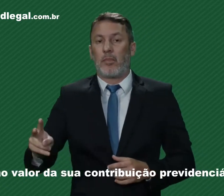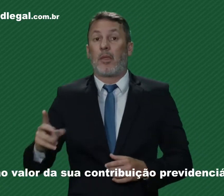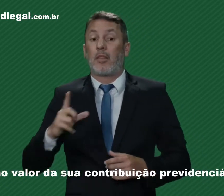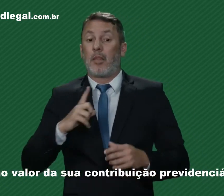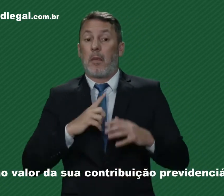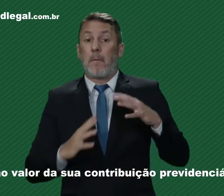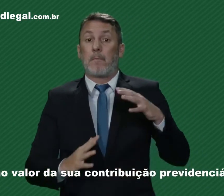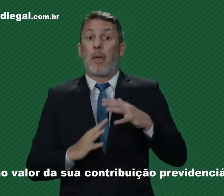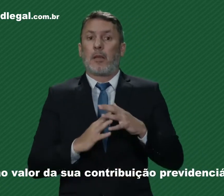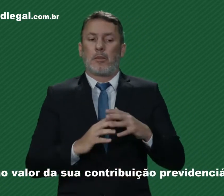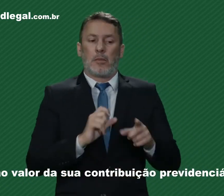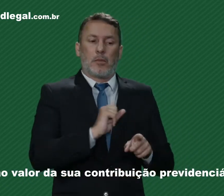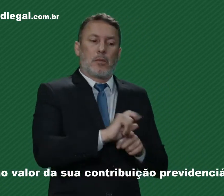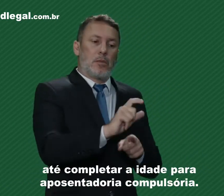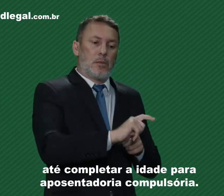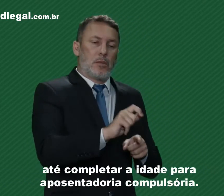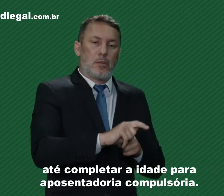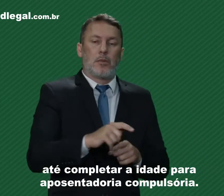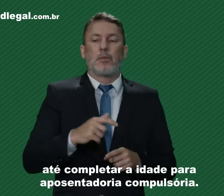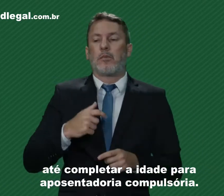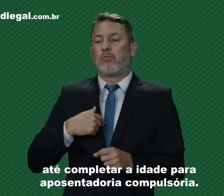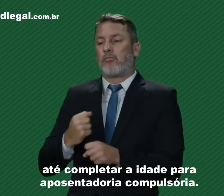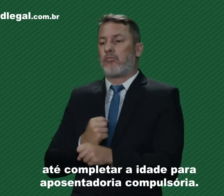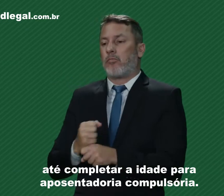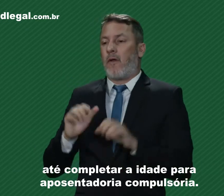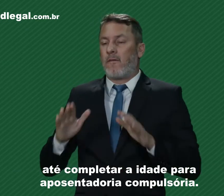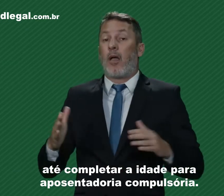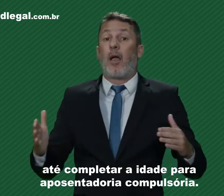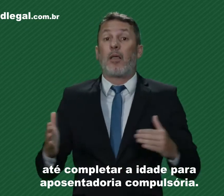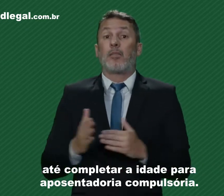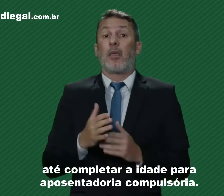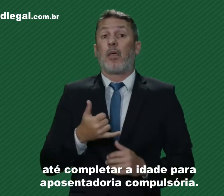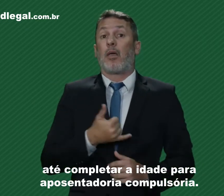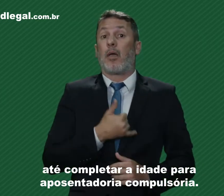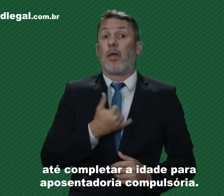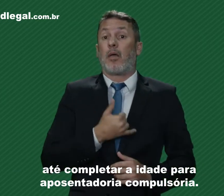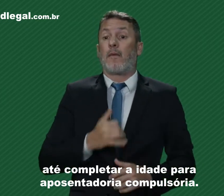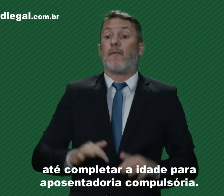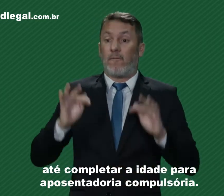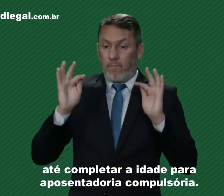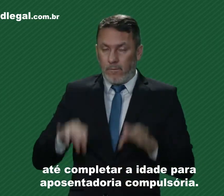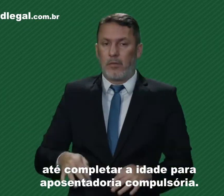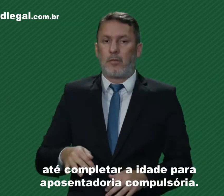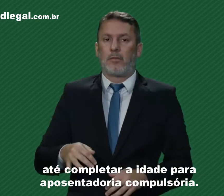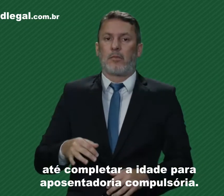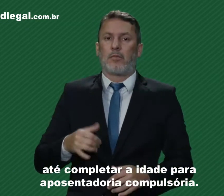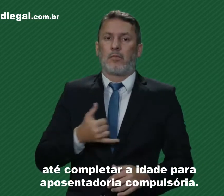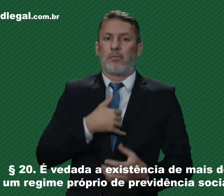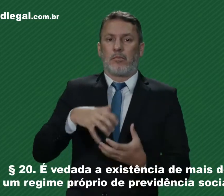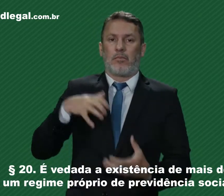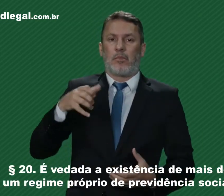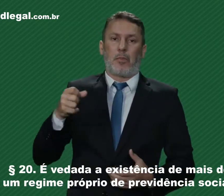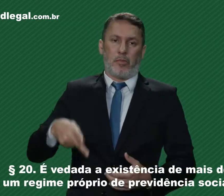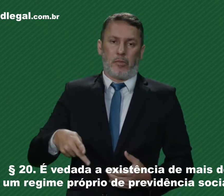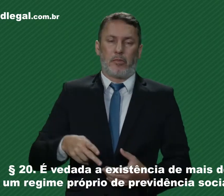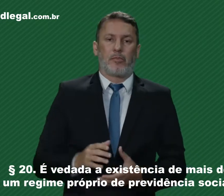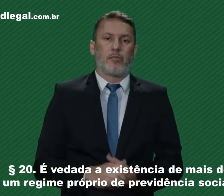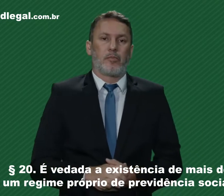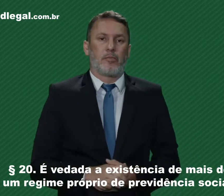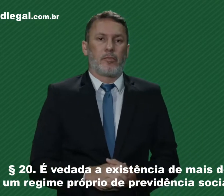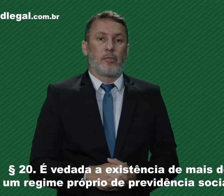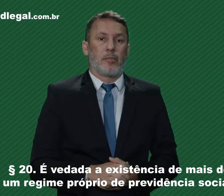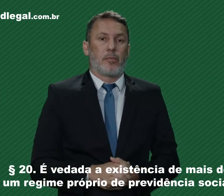sua contribuição previdenciária até completar a idade para a aposentadoria compulsória. Parágrafo